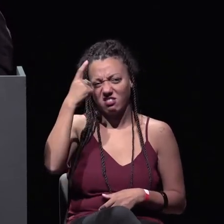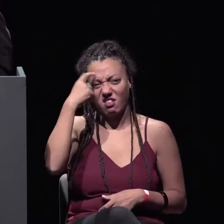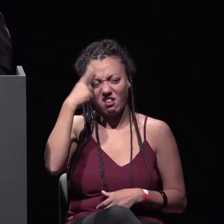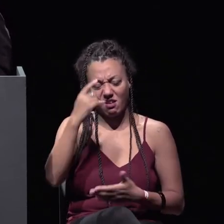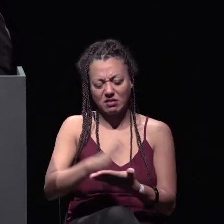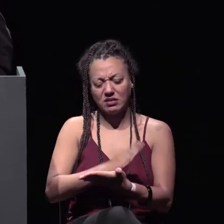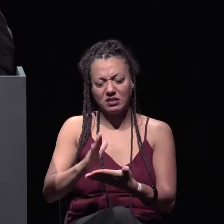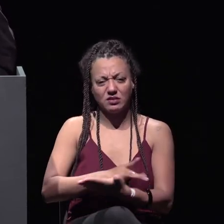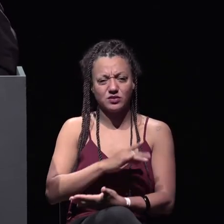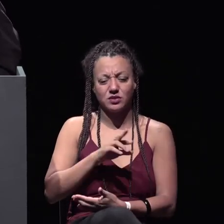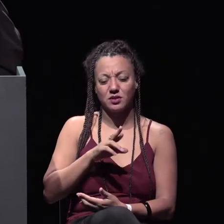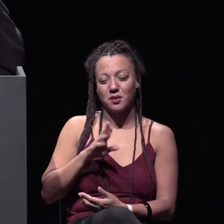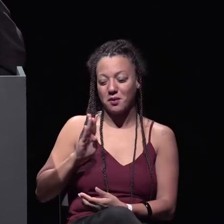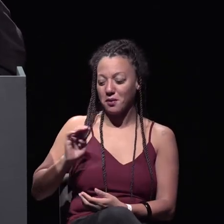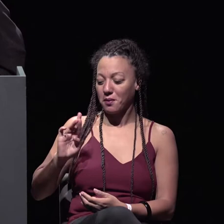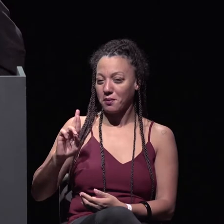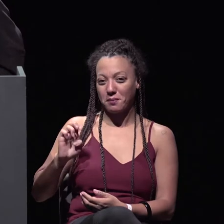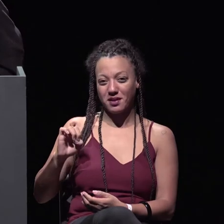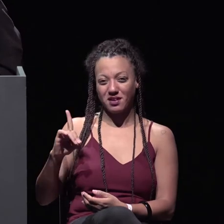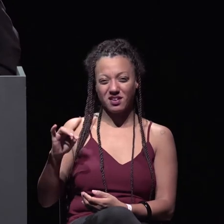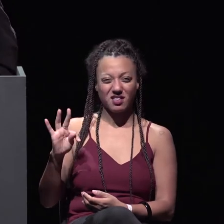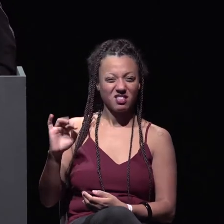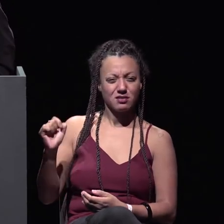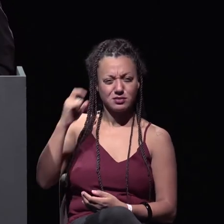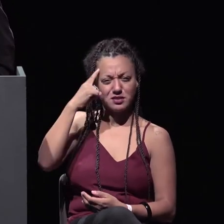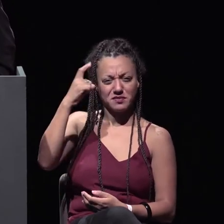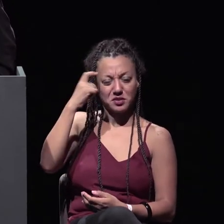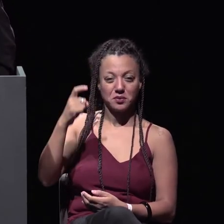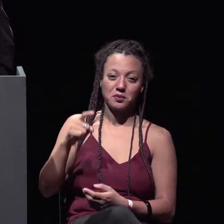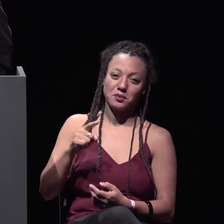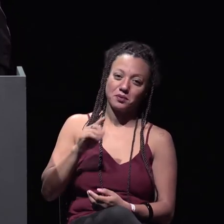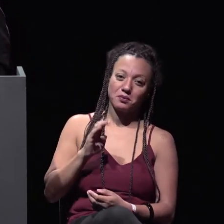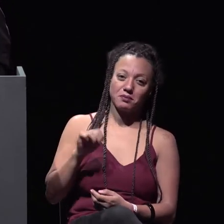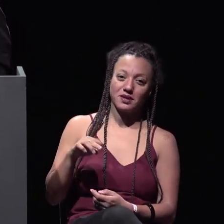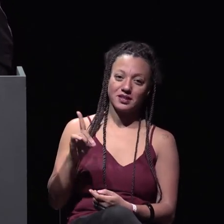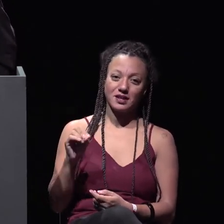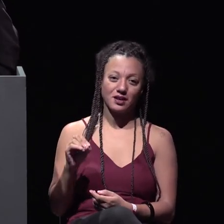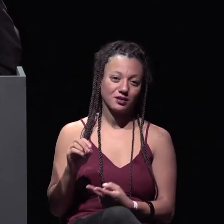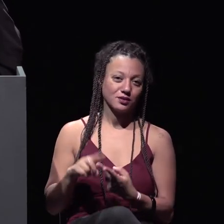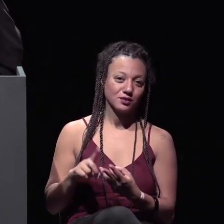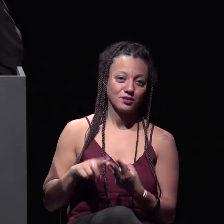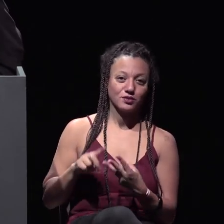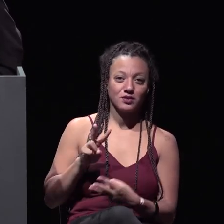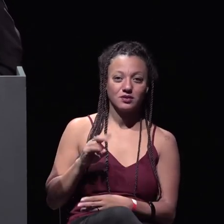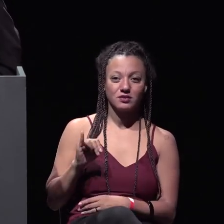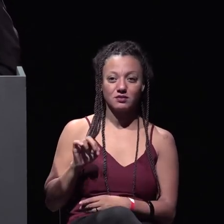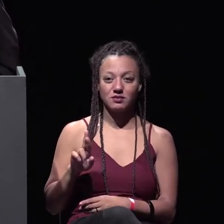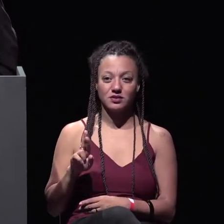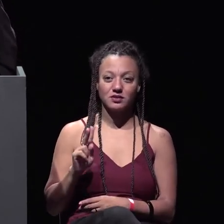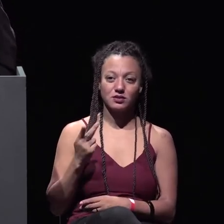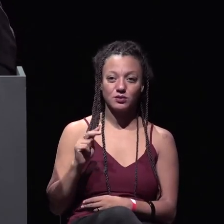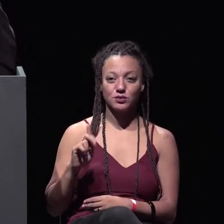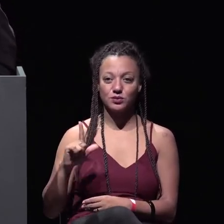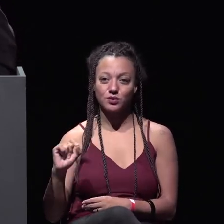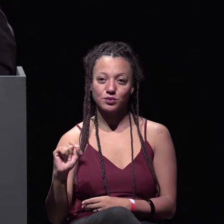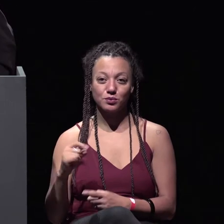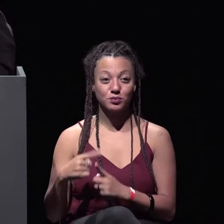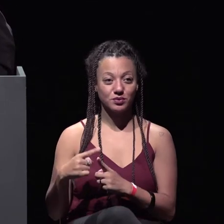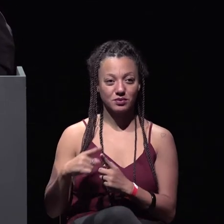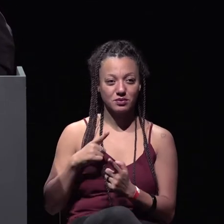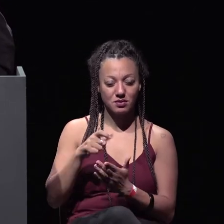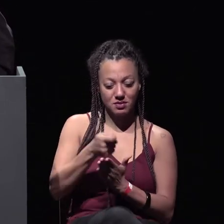um pouco do rodrigo bretas que lhe também o enfim o bernardo guimarães o victor hugo alma comparações que se faziam de